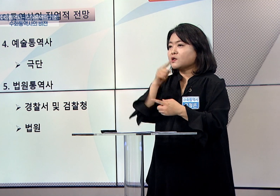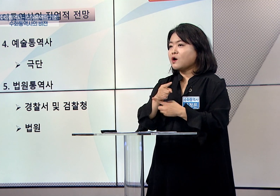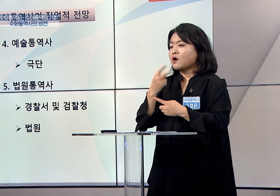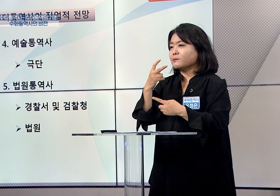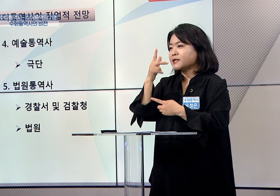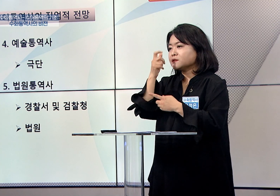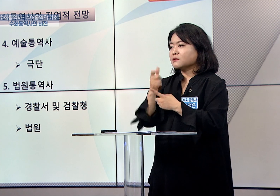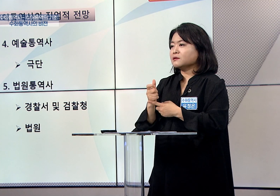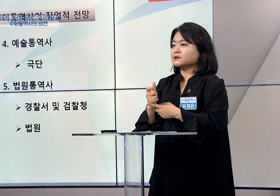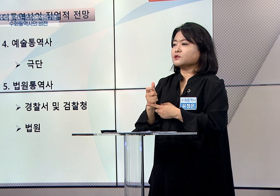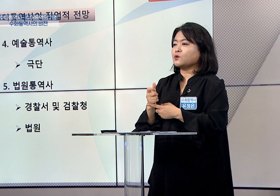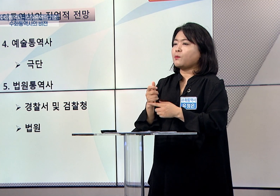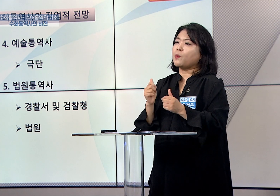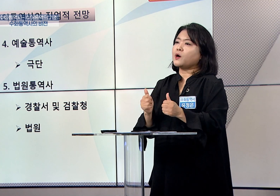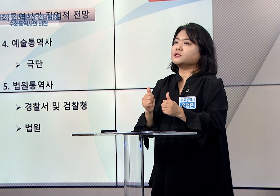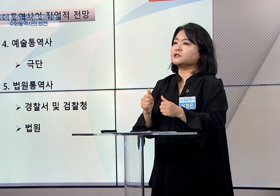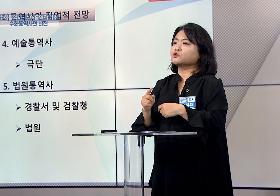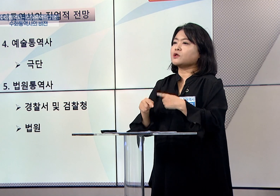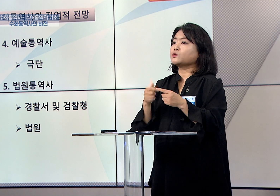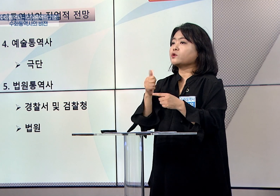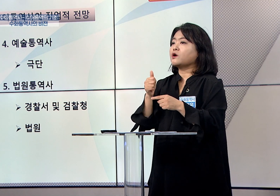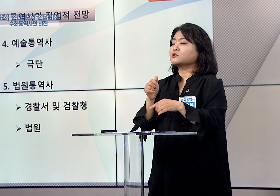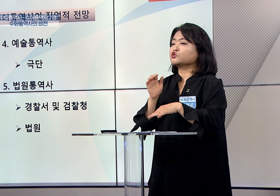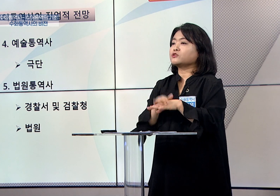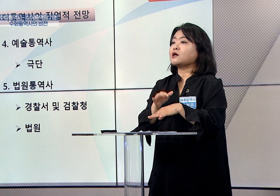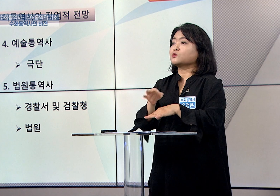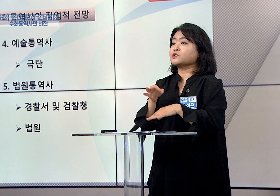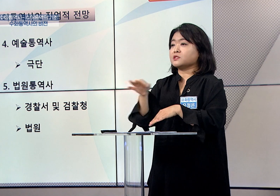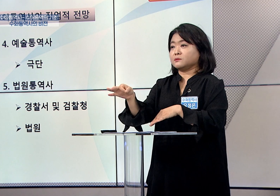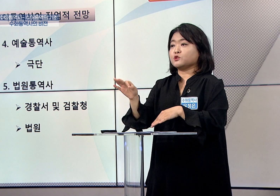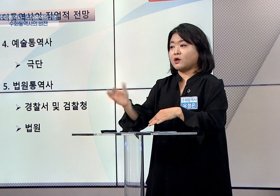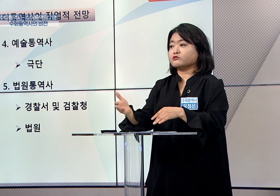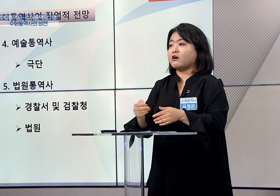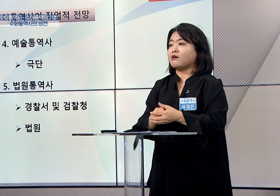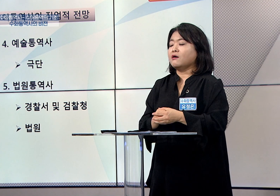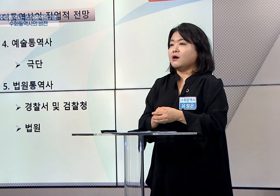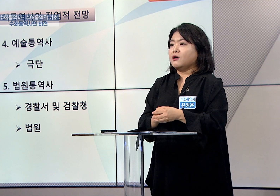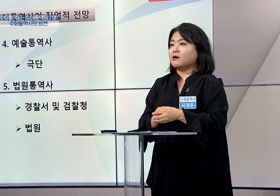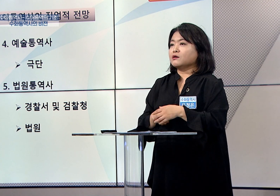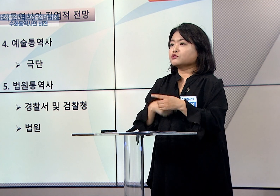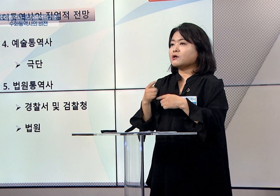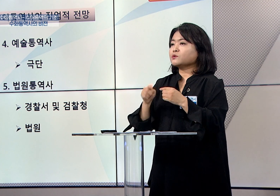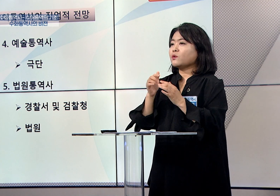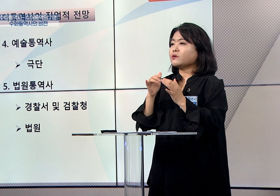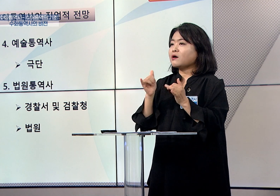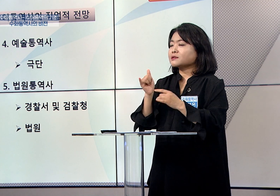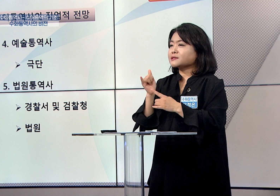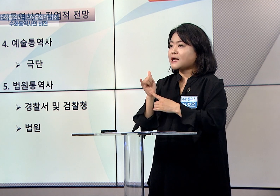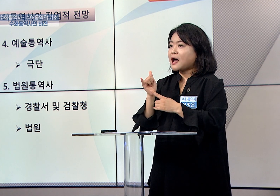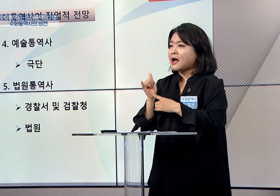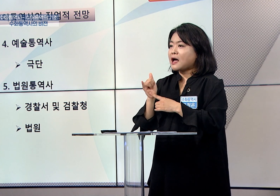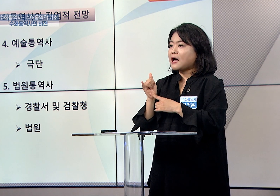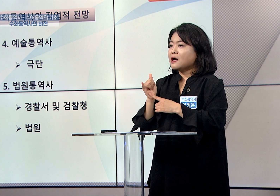경찰서, 검찰청 그리고 법원은 수화 통역 수당으로 지급이 되고요. 수화 통역사